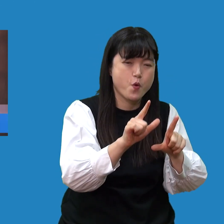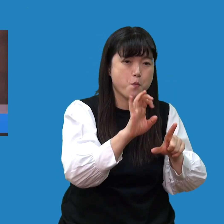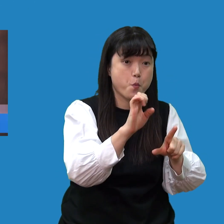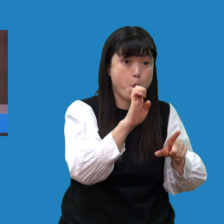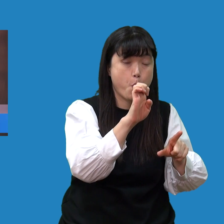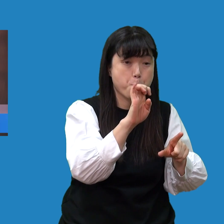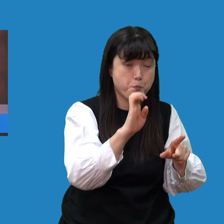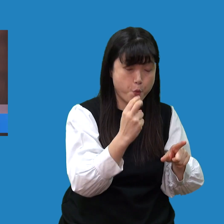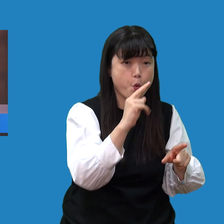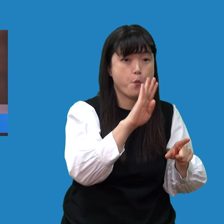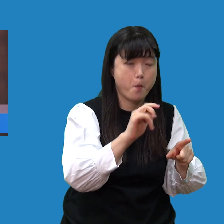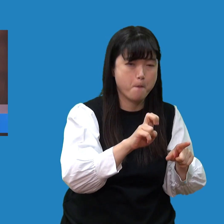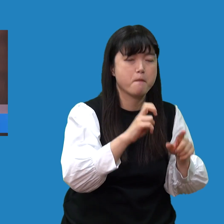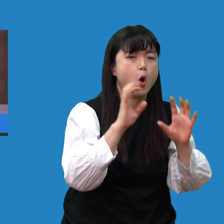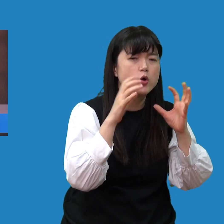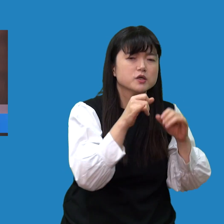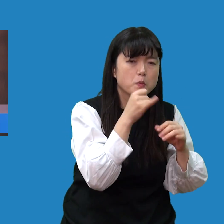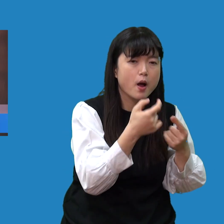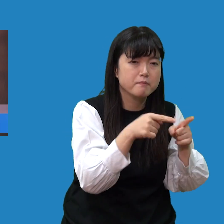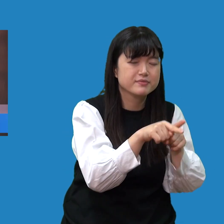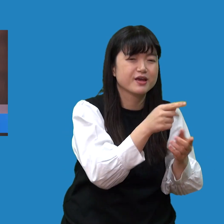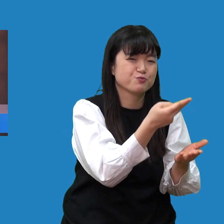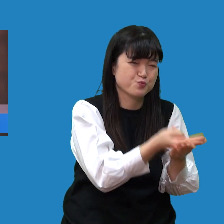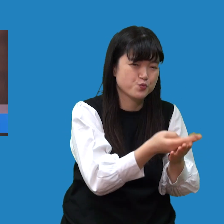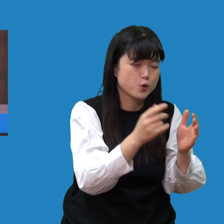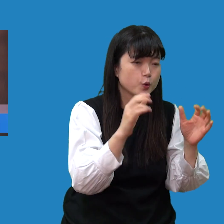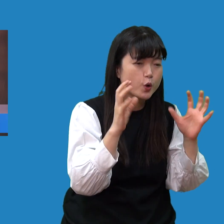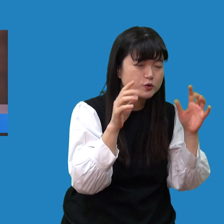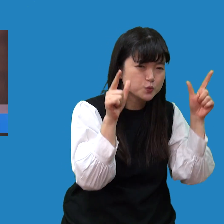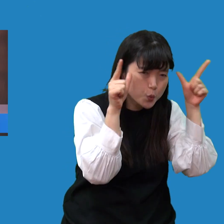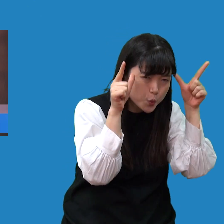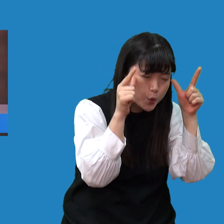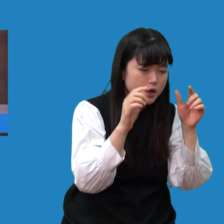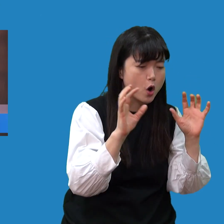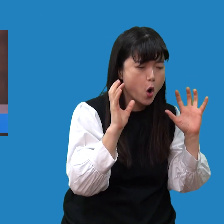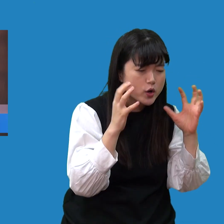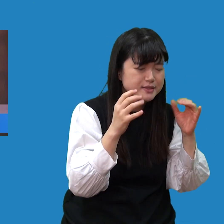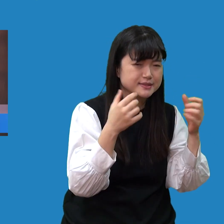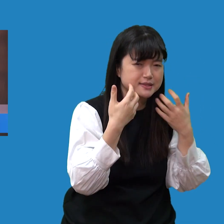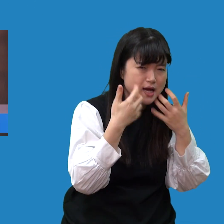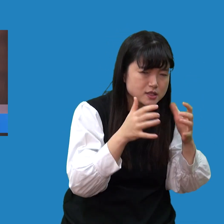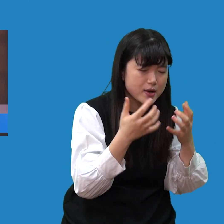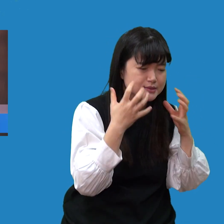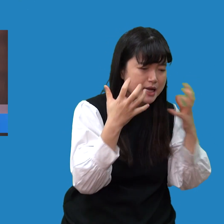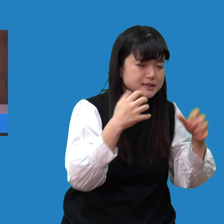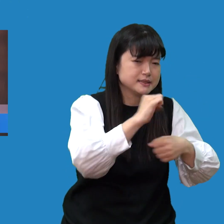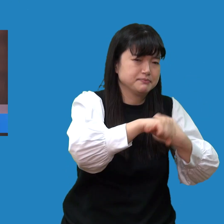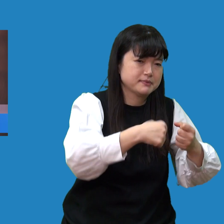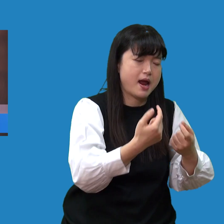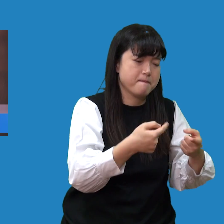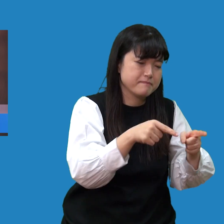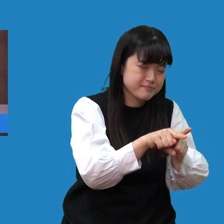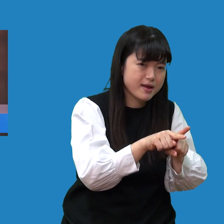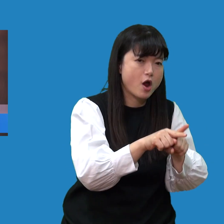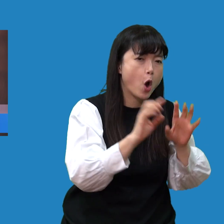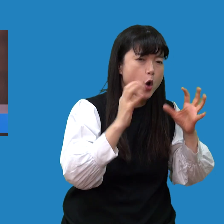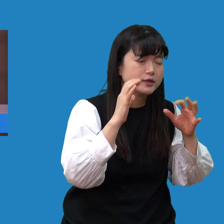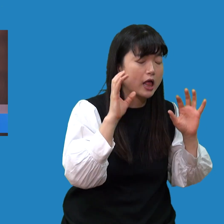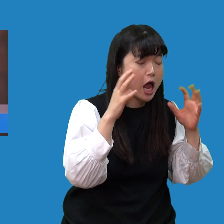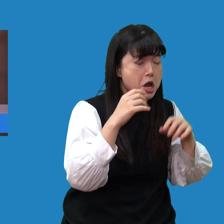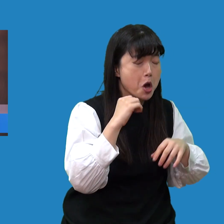살며 표범이 어린 염소와 함께 누우며 송아지와 어린 사자와 살찐 짐승이 함께